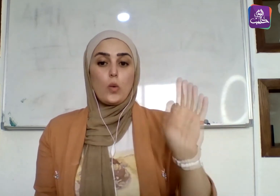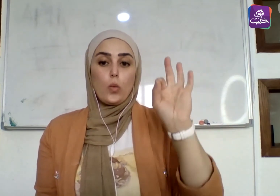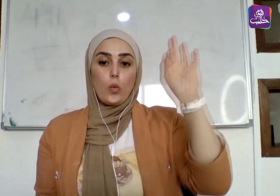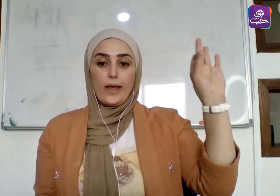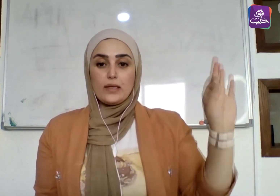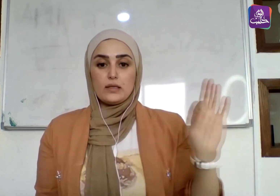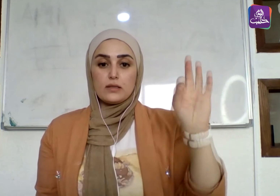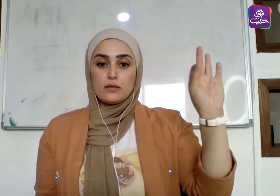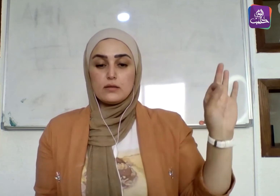وين